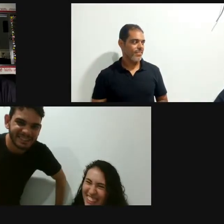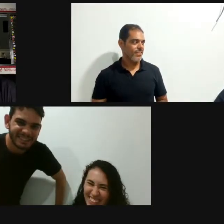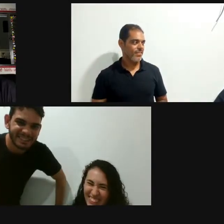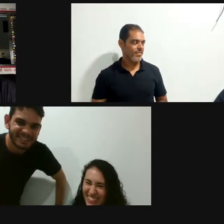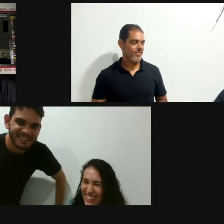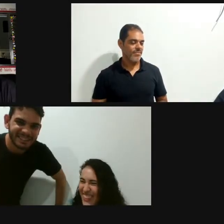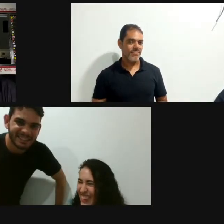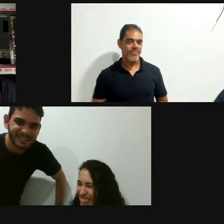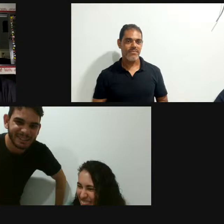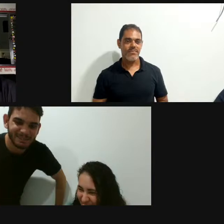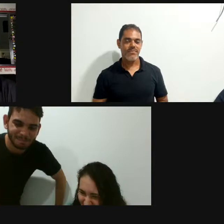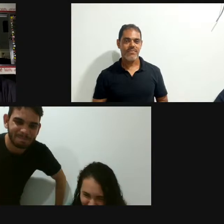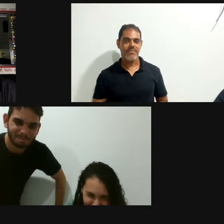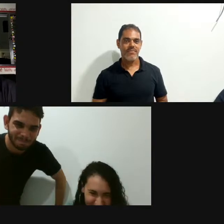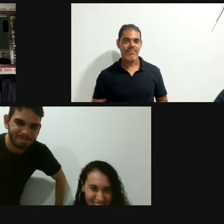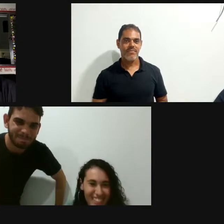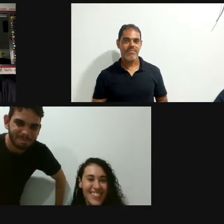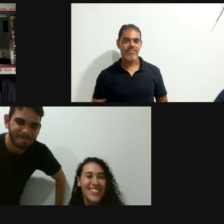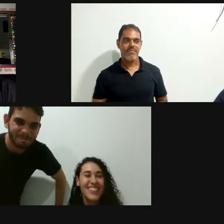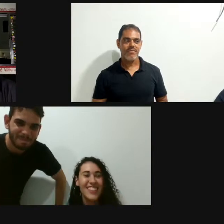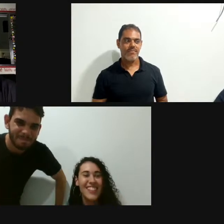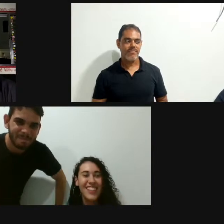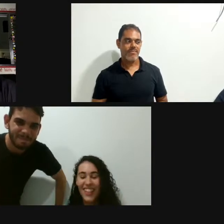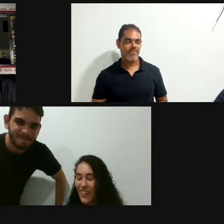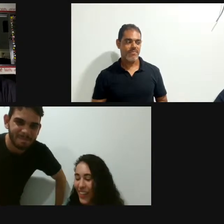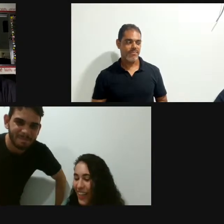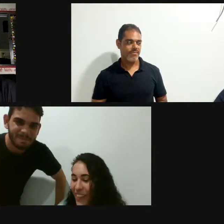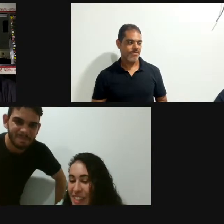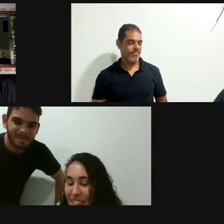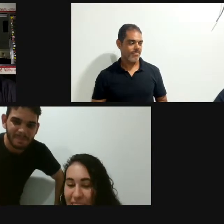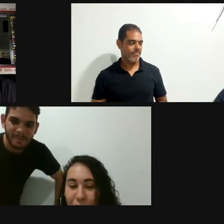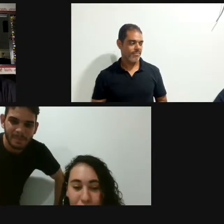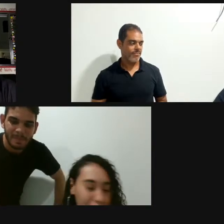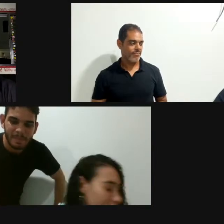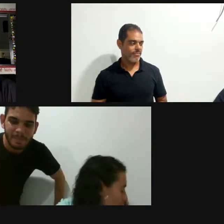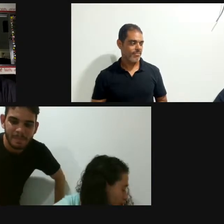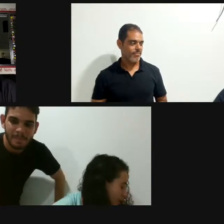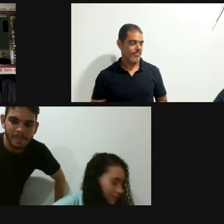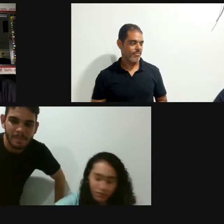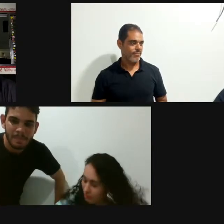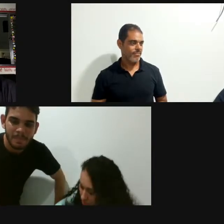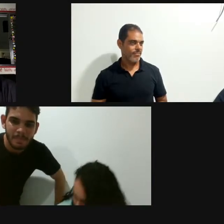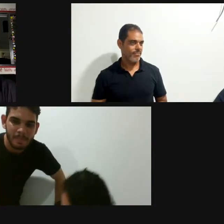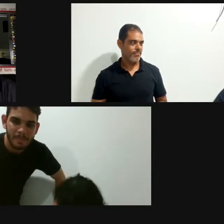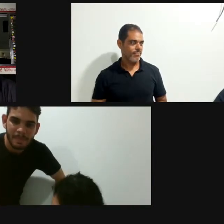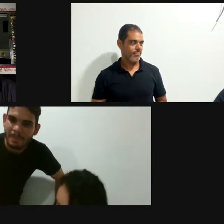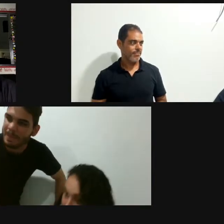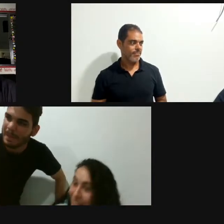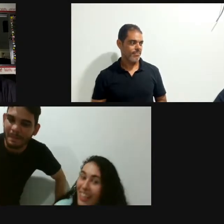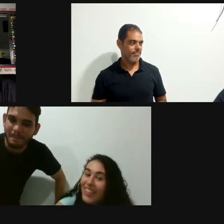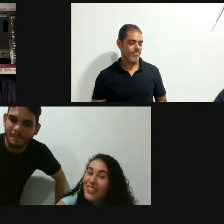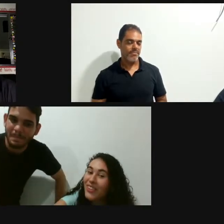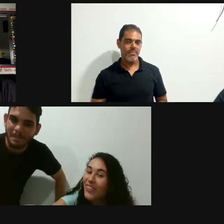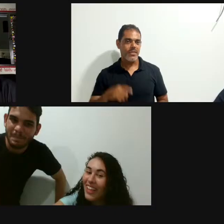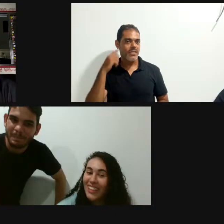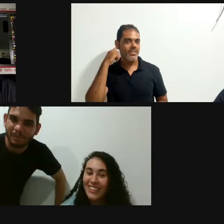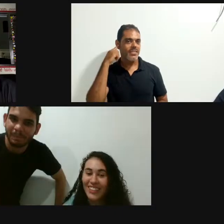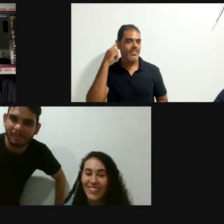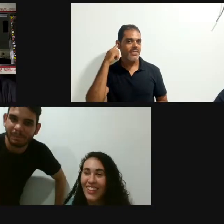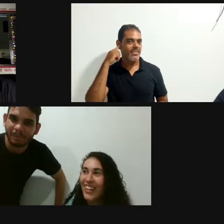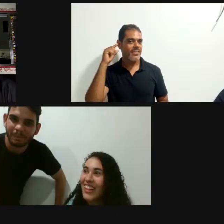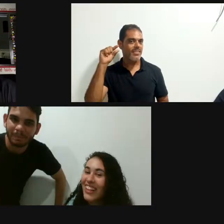perto. Estão me ouvindo? Peraí, eu acho que o som tá... Peraí. E o som,